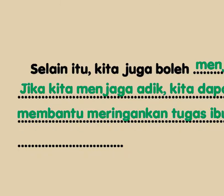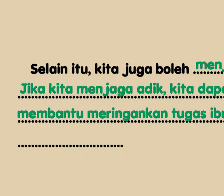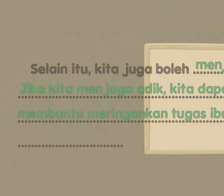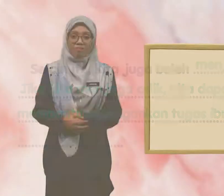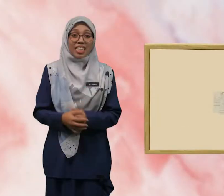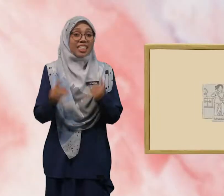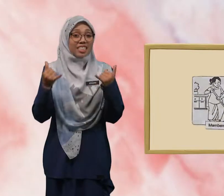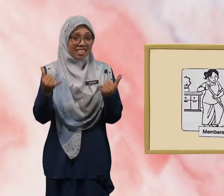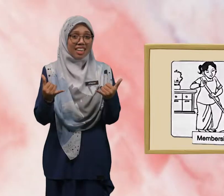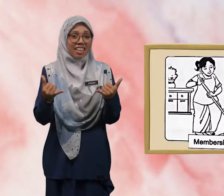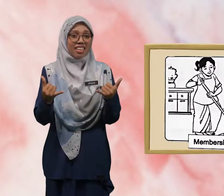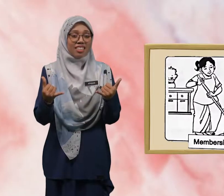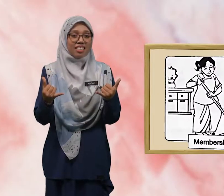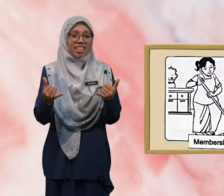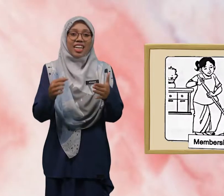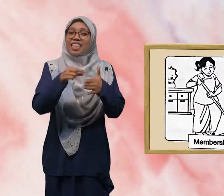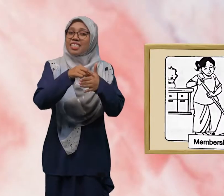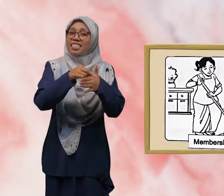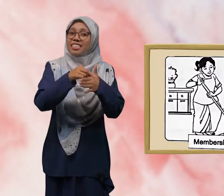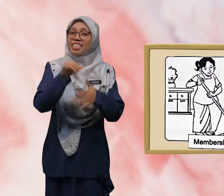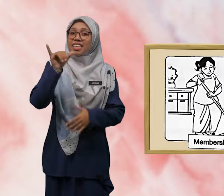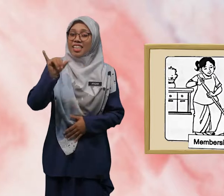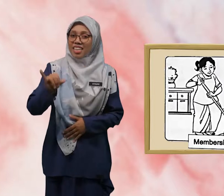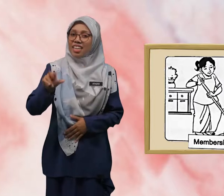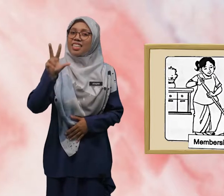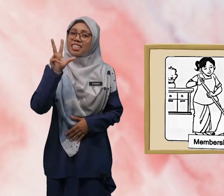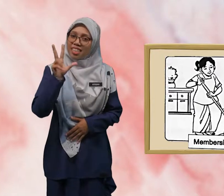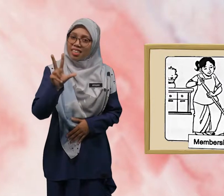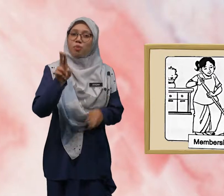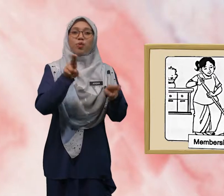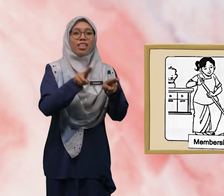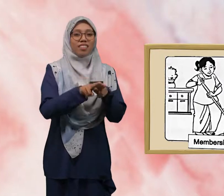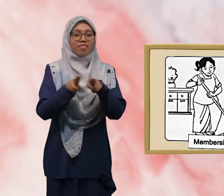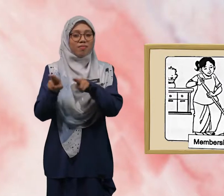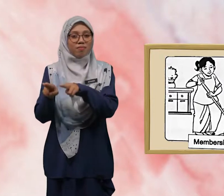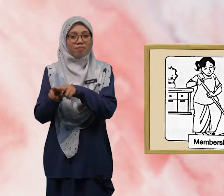Hai sekarang isi yang ketiga pula